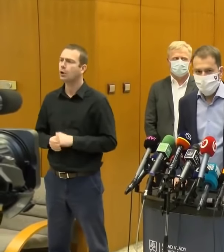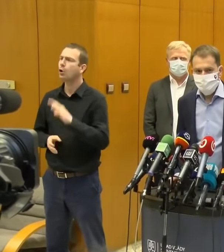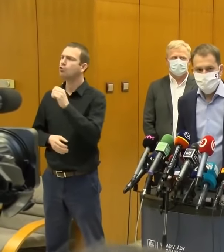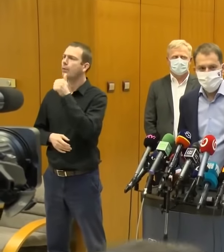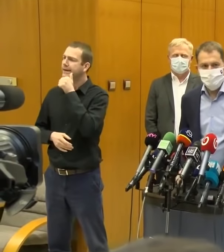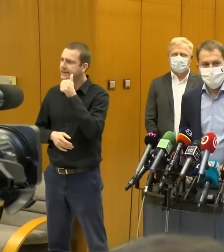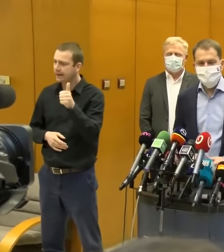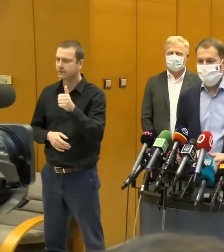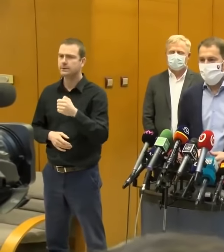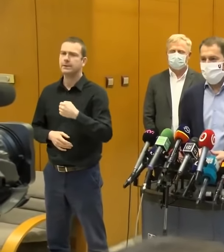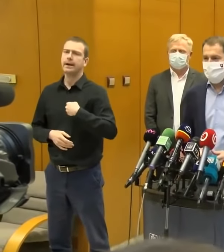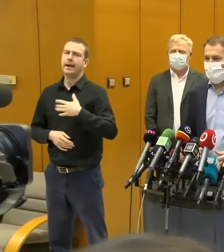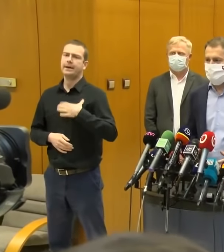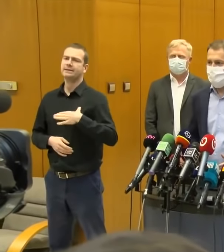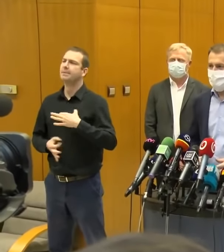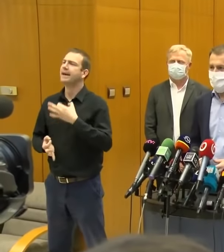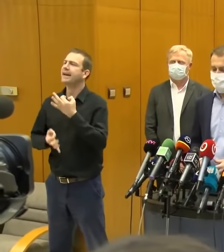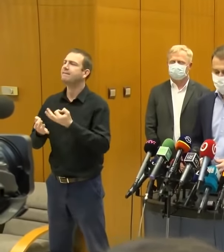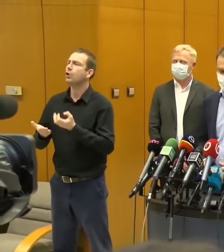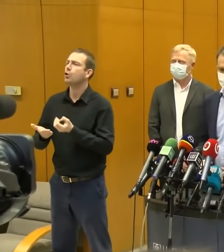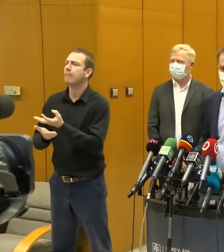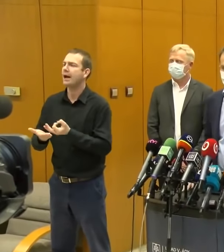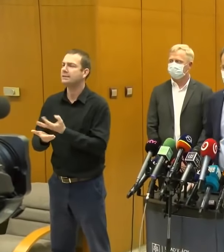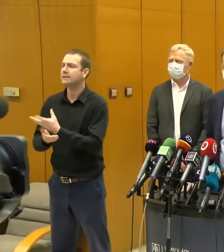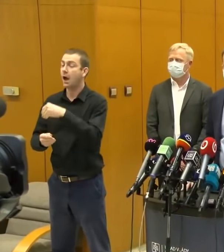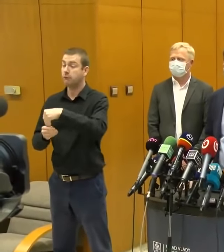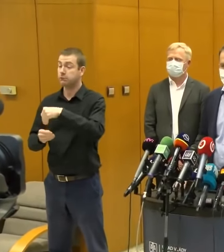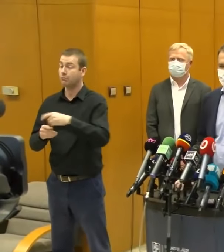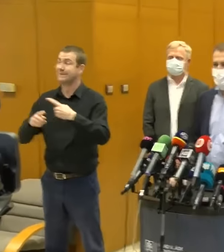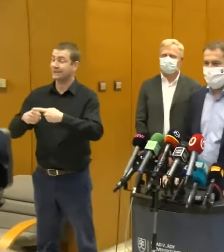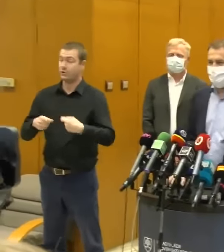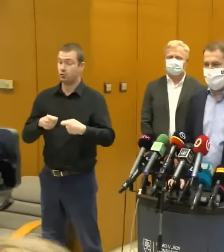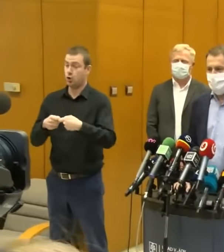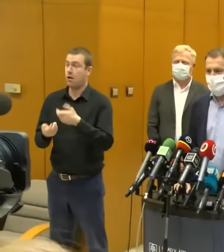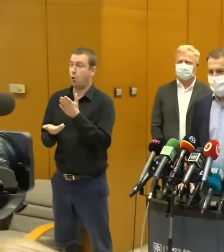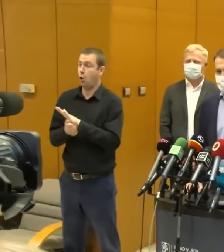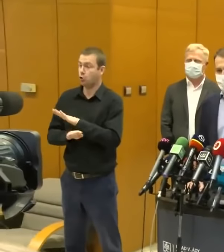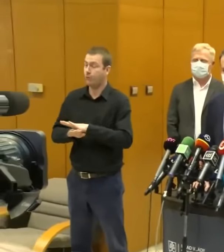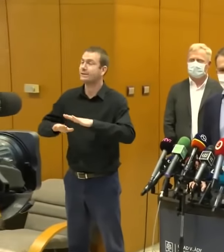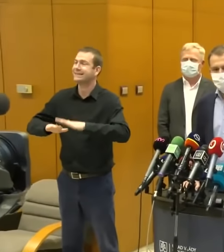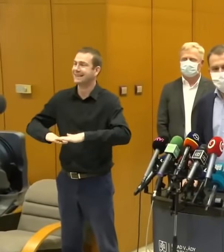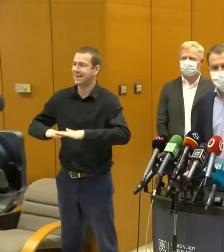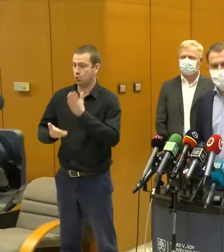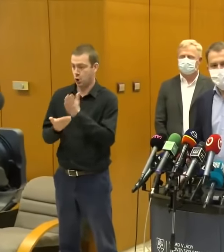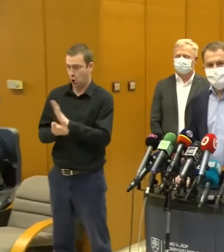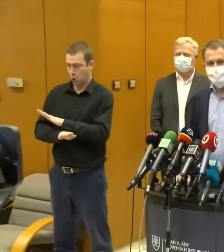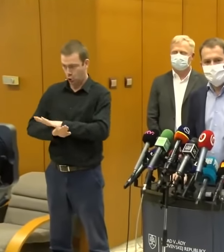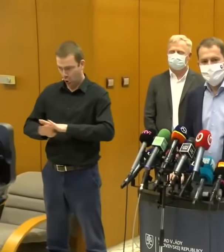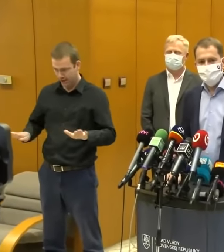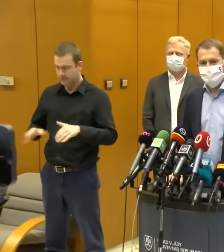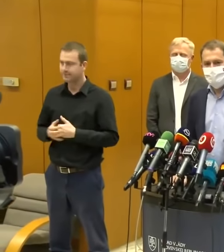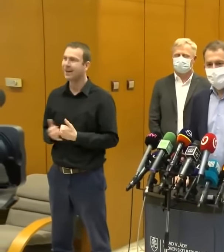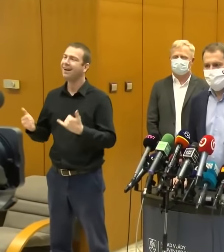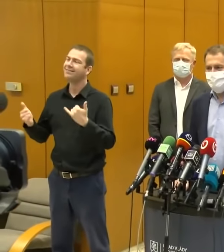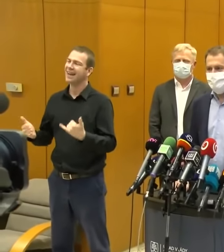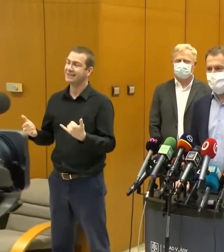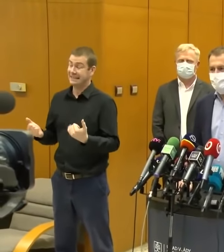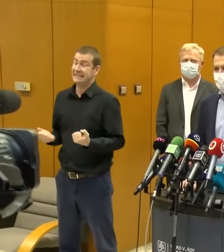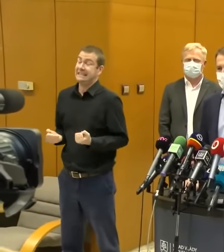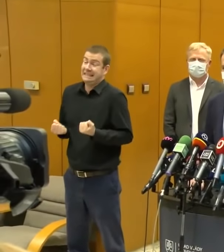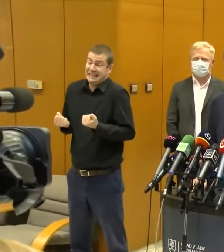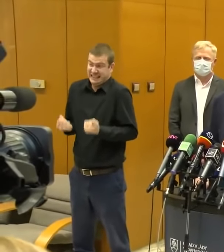Dobrý deň, dovolím si teda vás informovať o zasadnutie ústredného krízového štábu vzhľadom na závažnosť